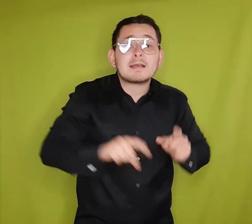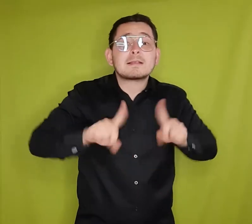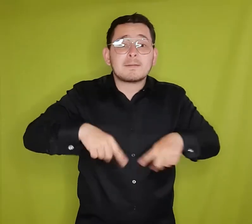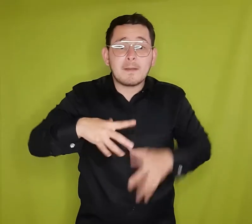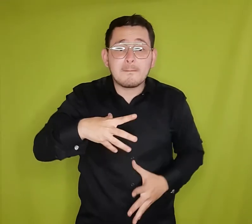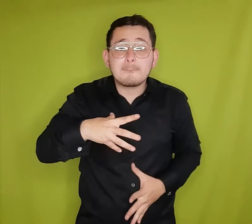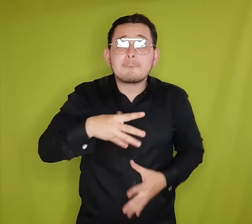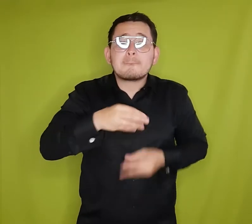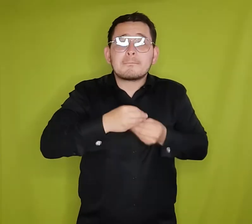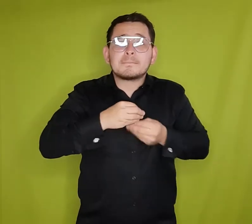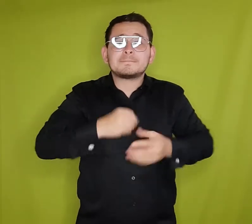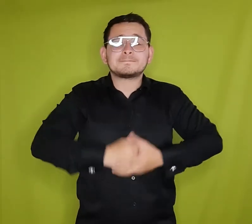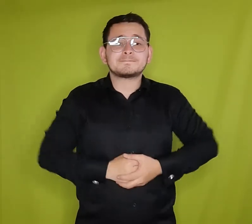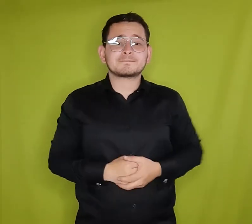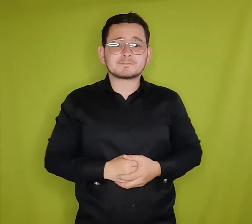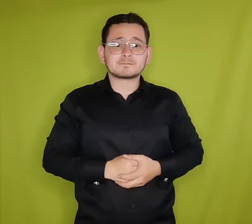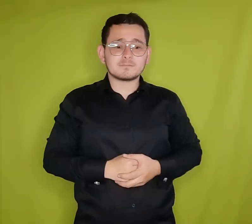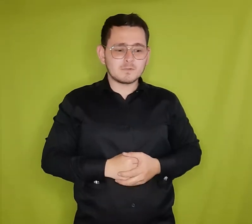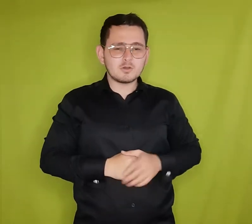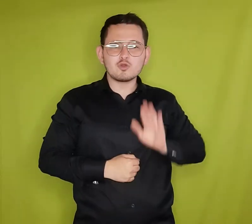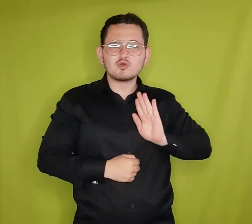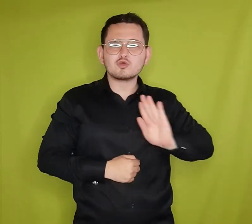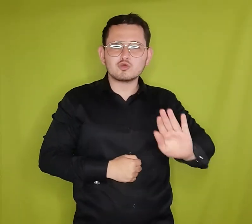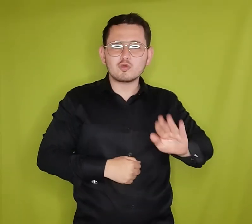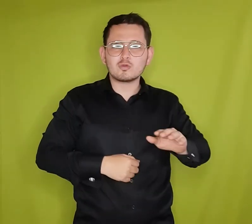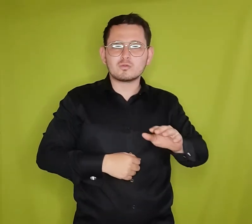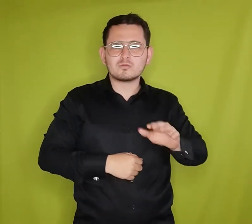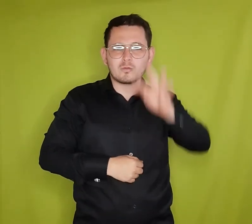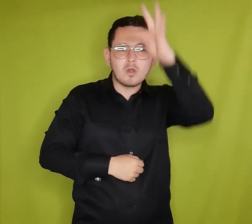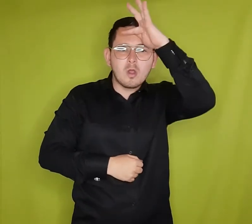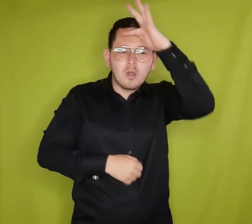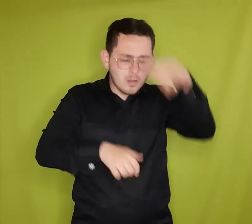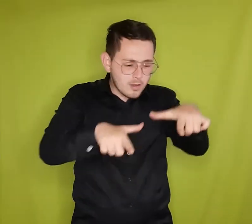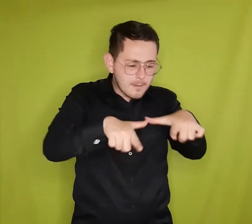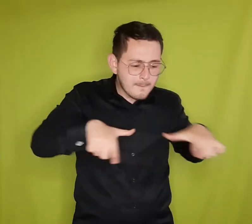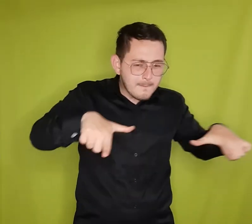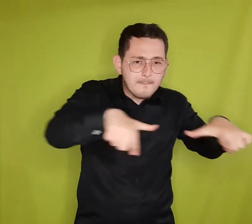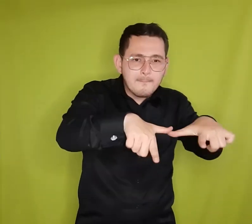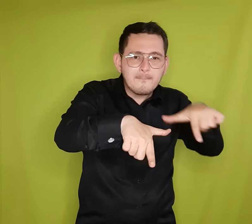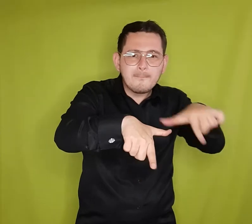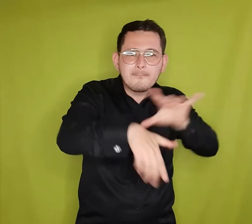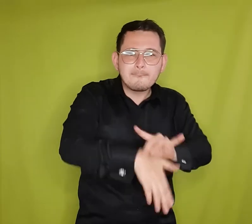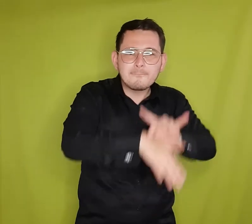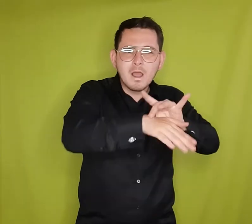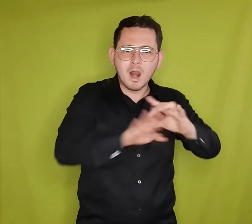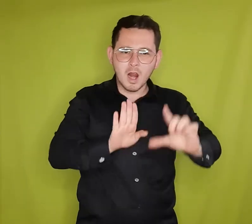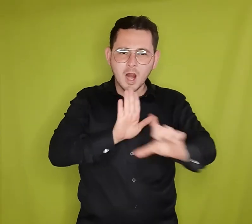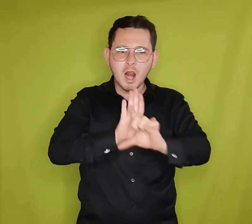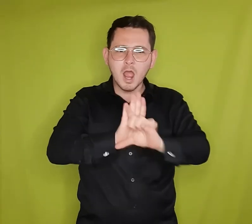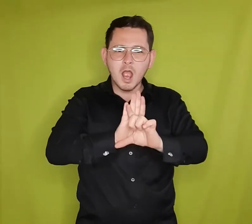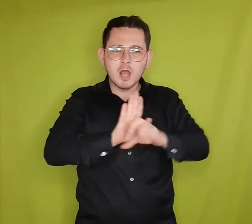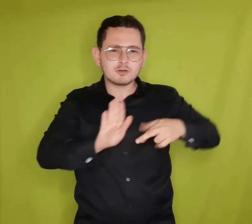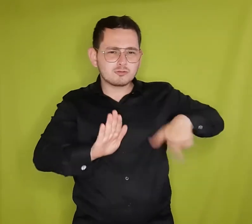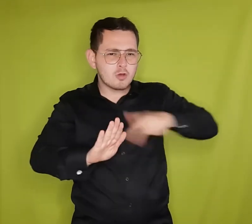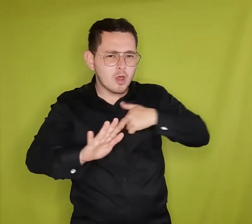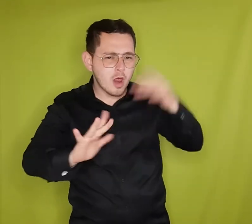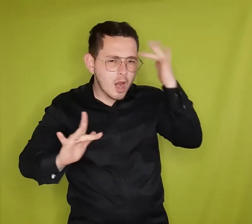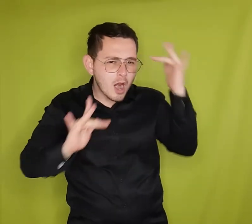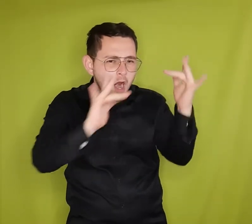comunicamos con Medicina Legal, puesto que de acuerdo a lo definido por el protocolo tenemos que realizar una necropsia a la